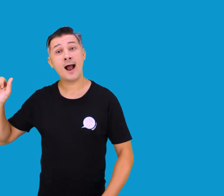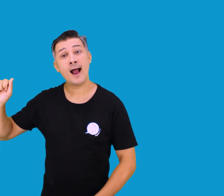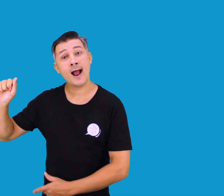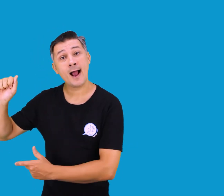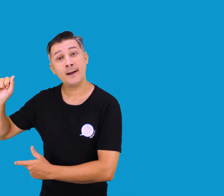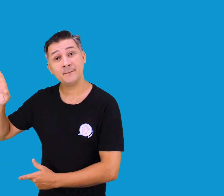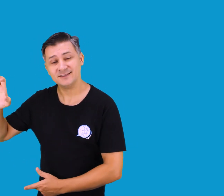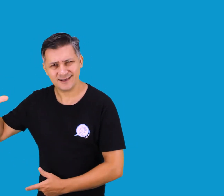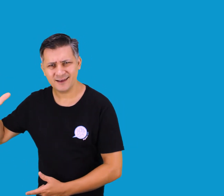agora no texto.